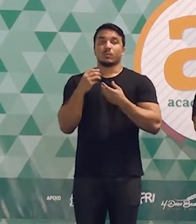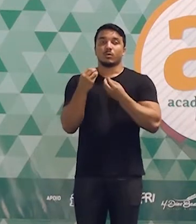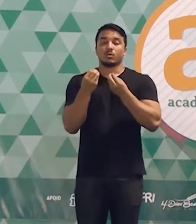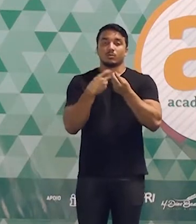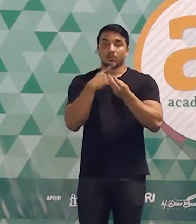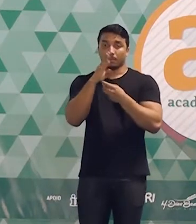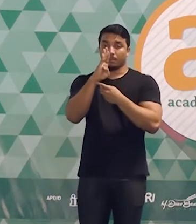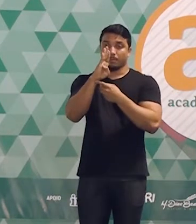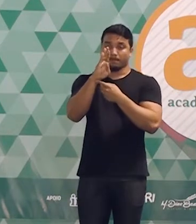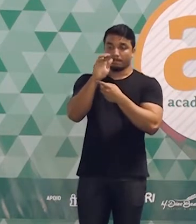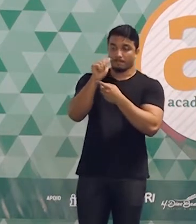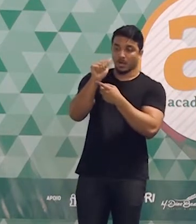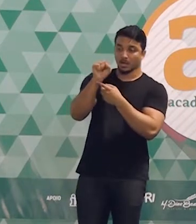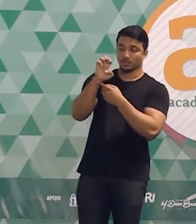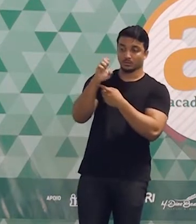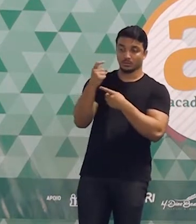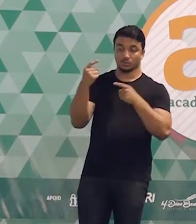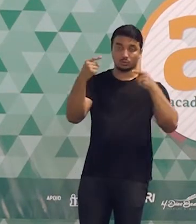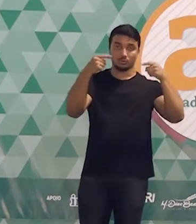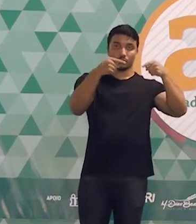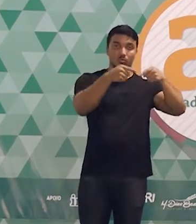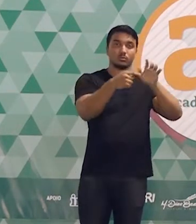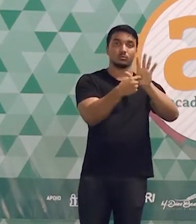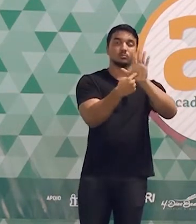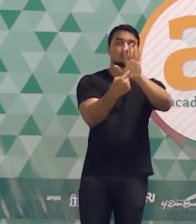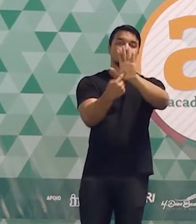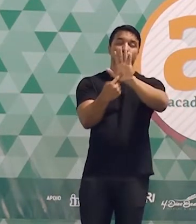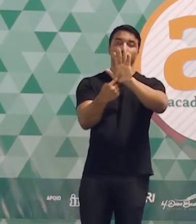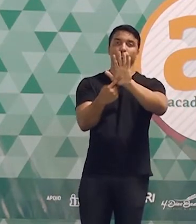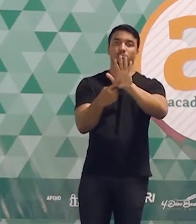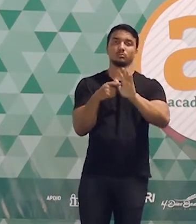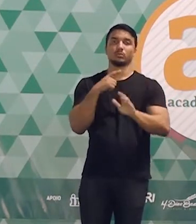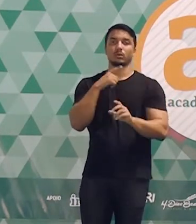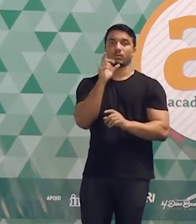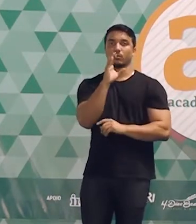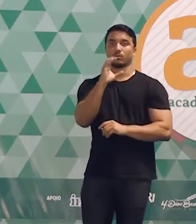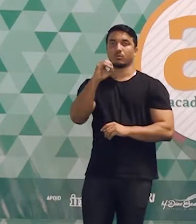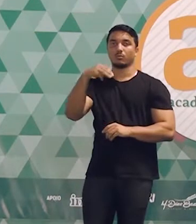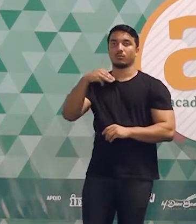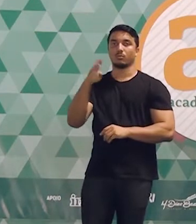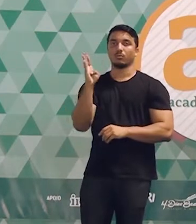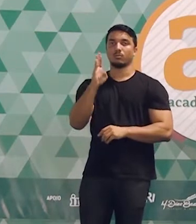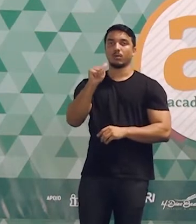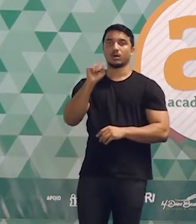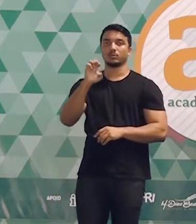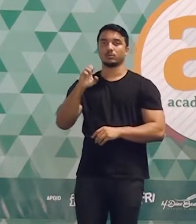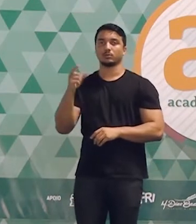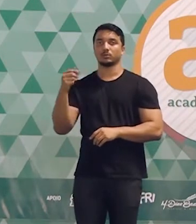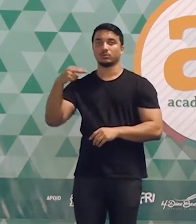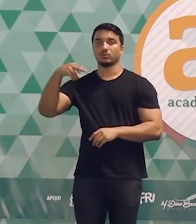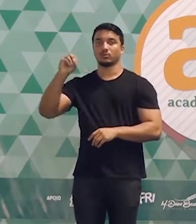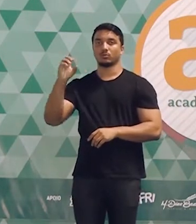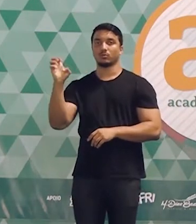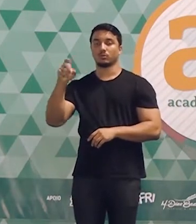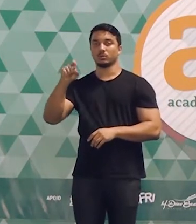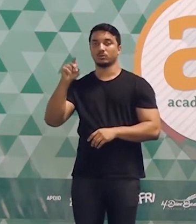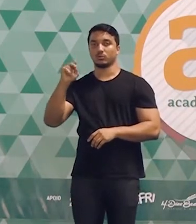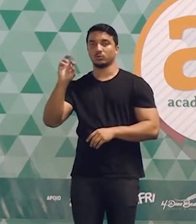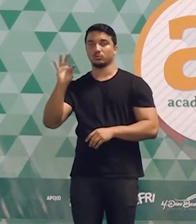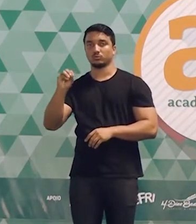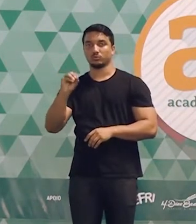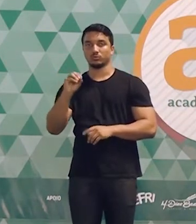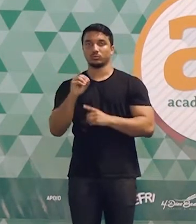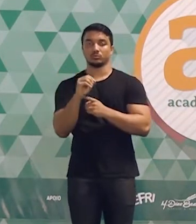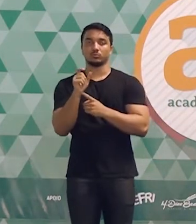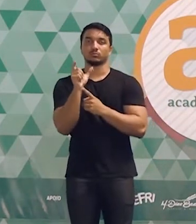Com base no exposto. Você tem essa passagem num texto. Ó. Com base